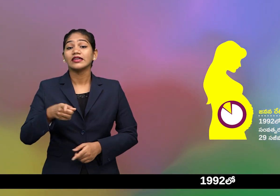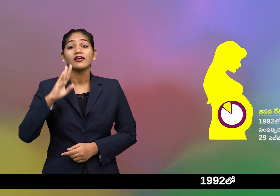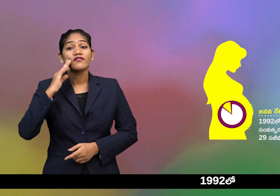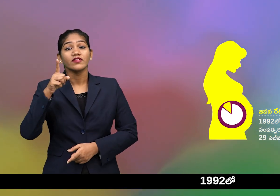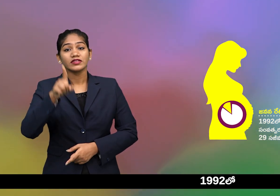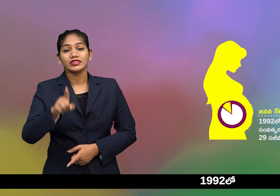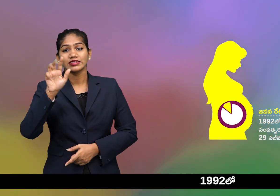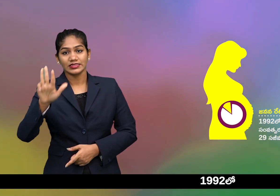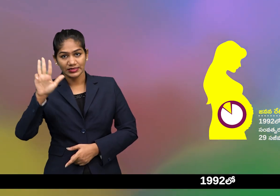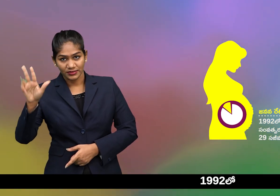1992లో